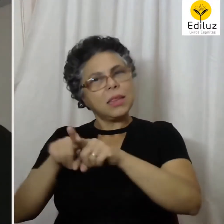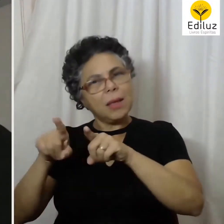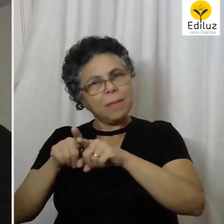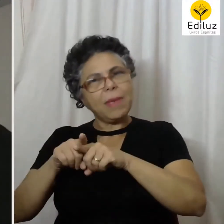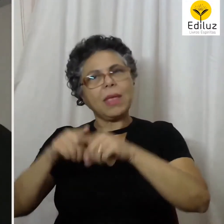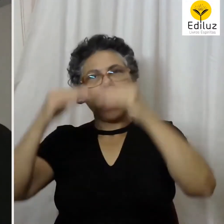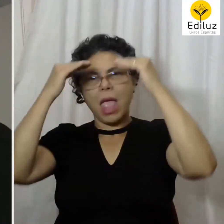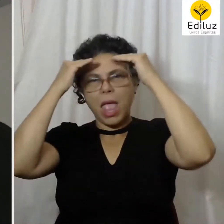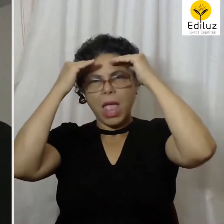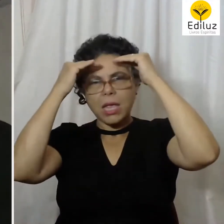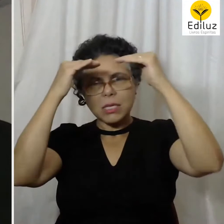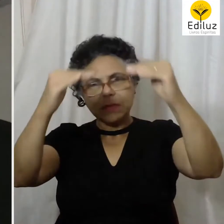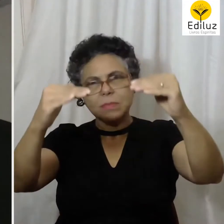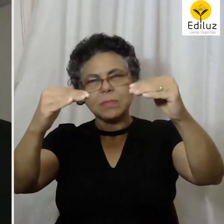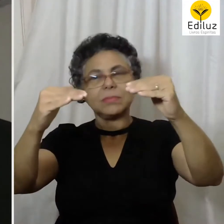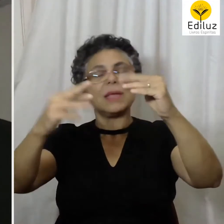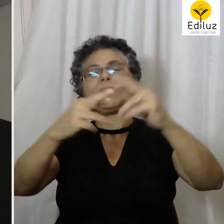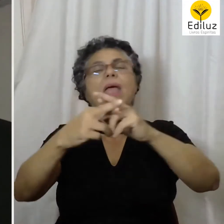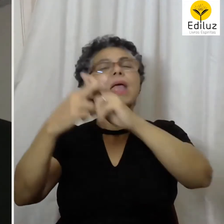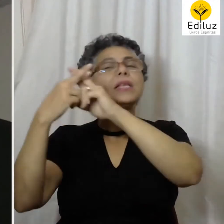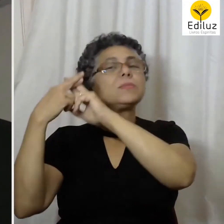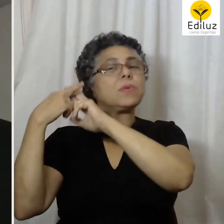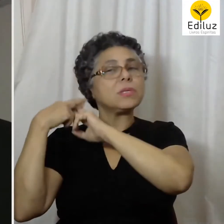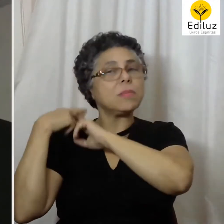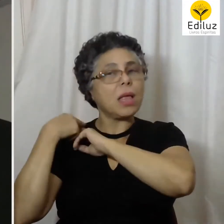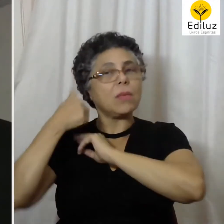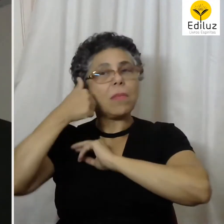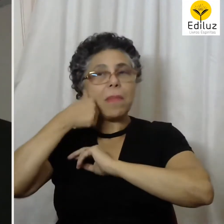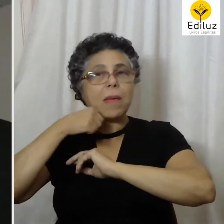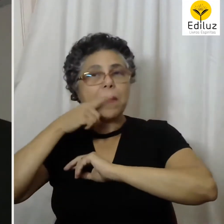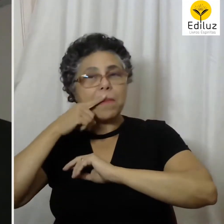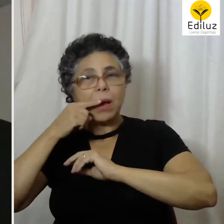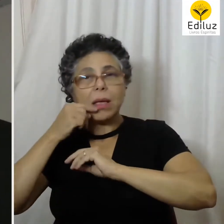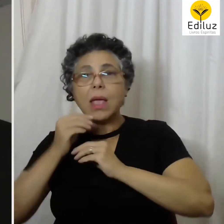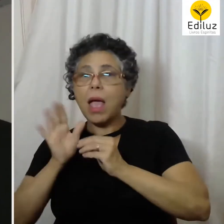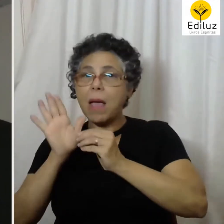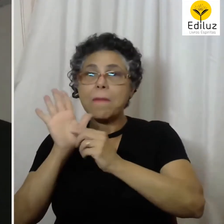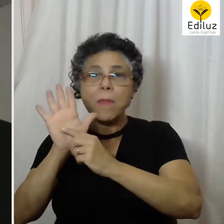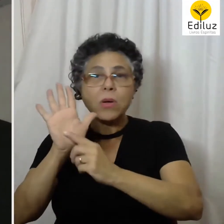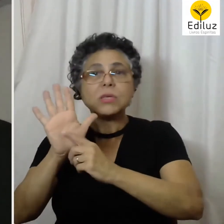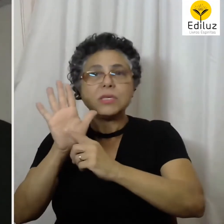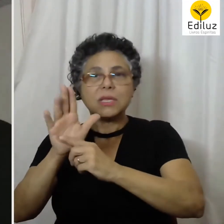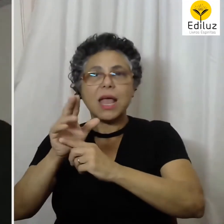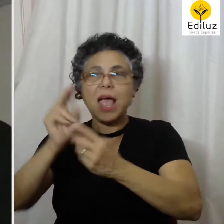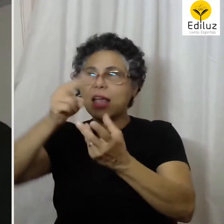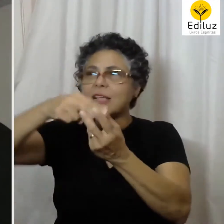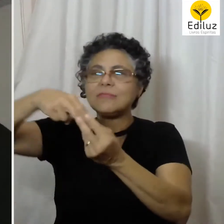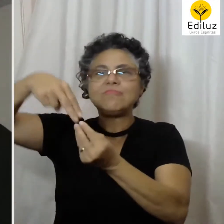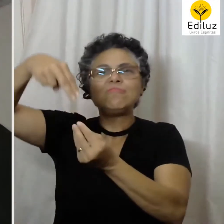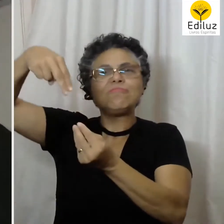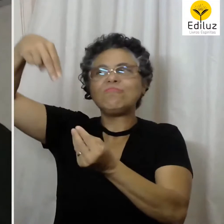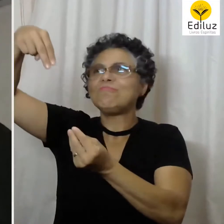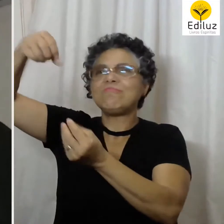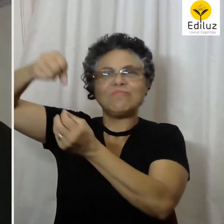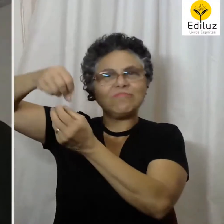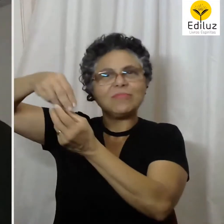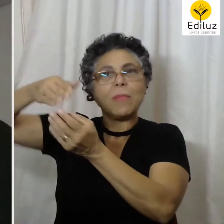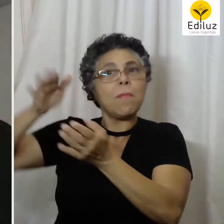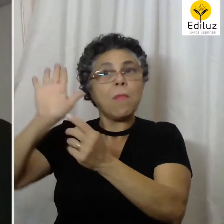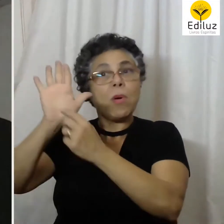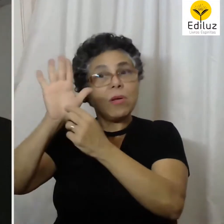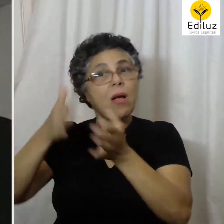dos pais levar a espiritualização aos seus filhos, mostrar o